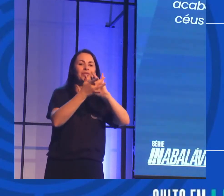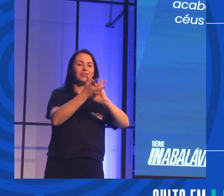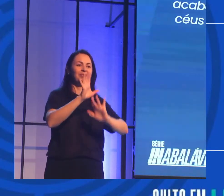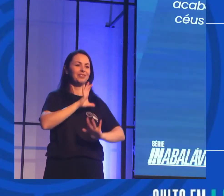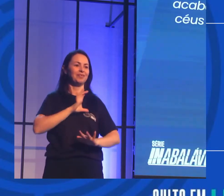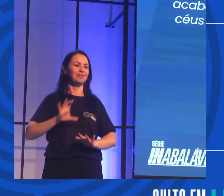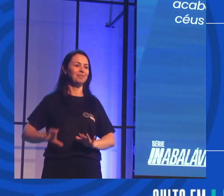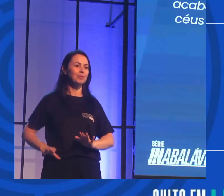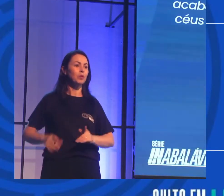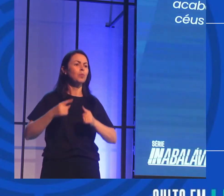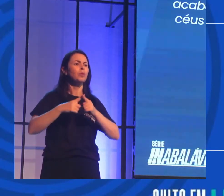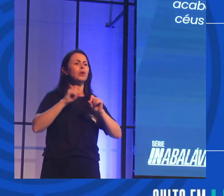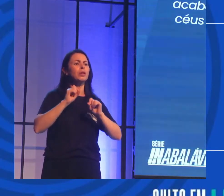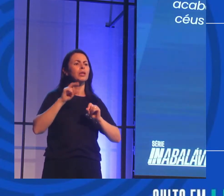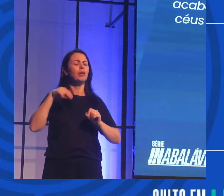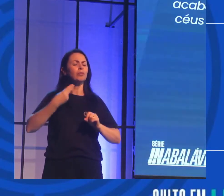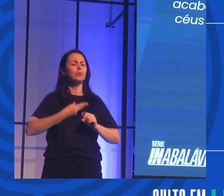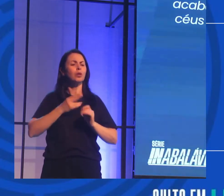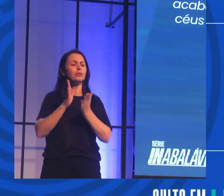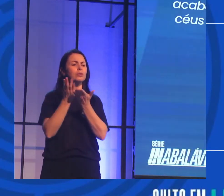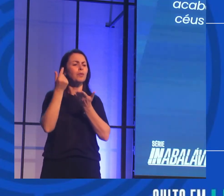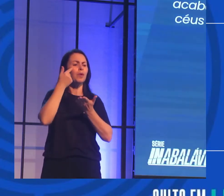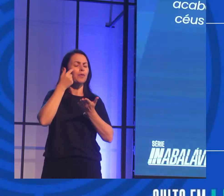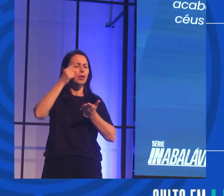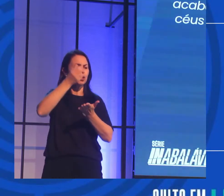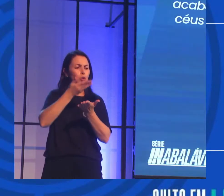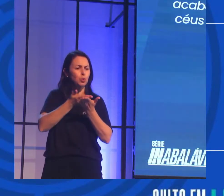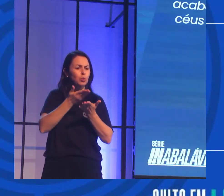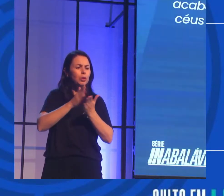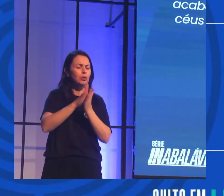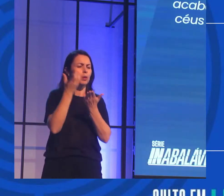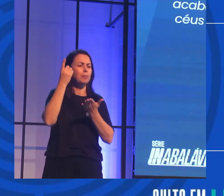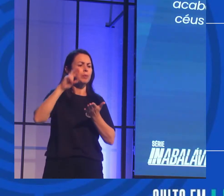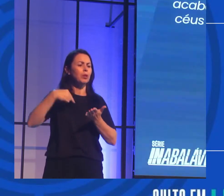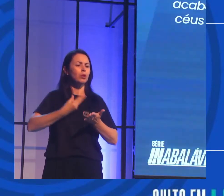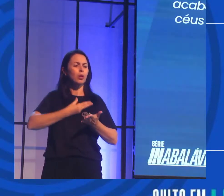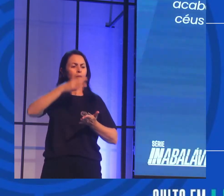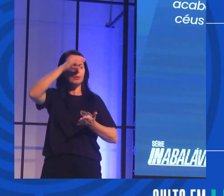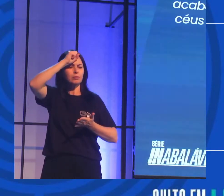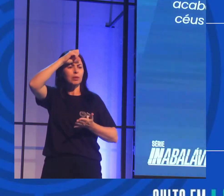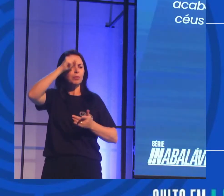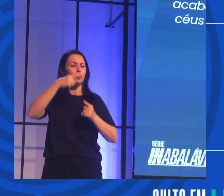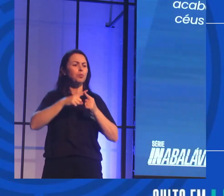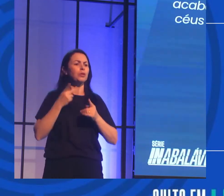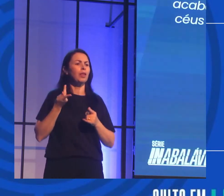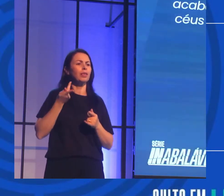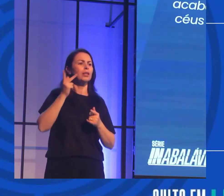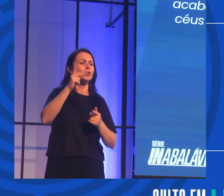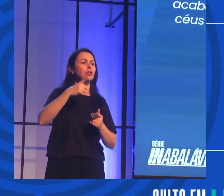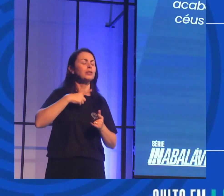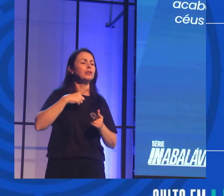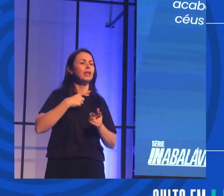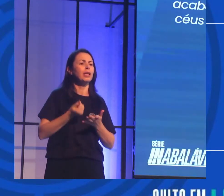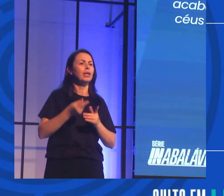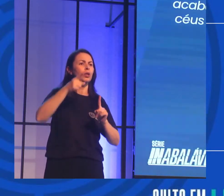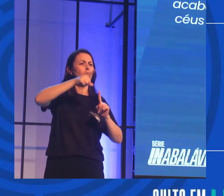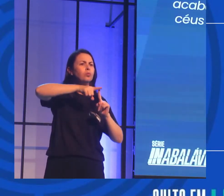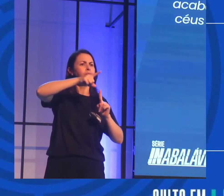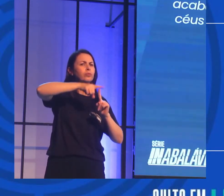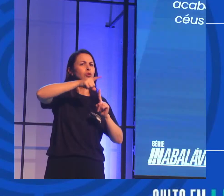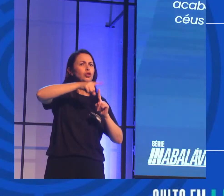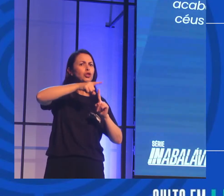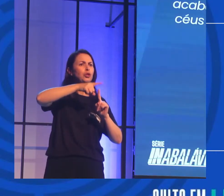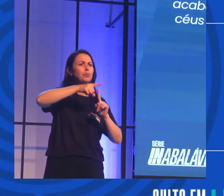que você aprende na teologia é que as histórias da Bíblia, há nelas uma tipologia, um tipo